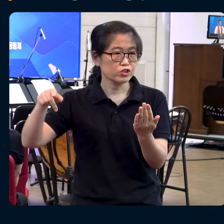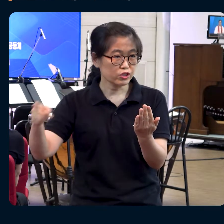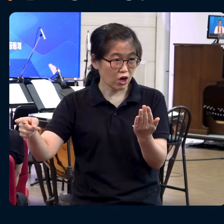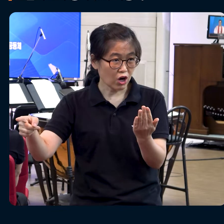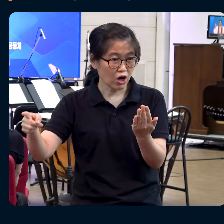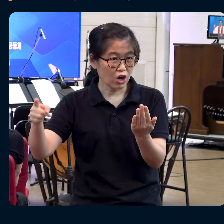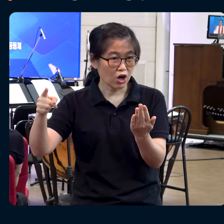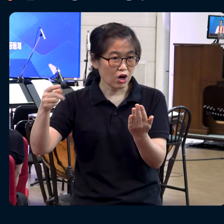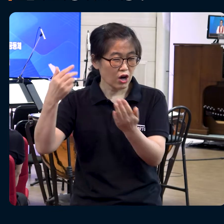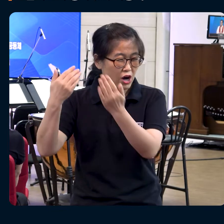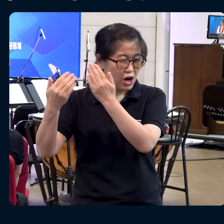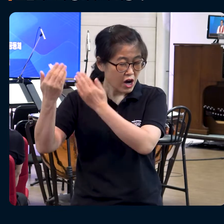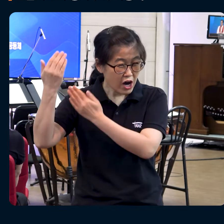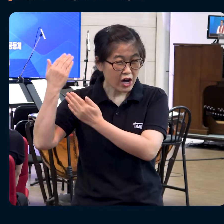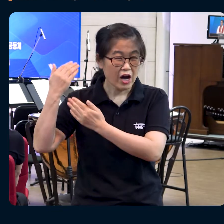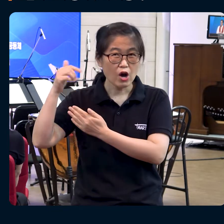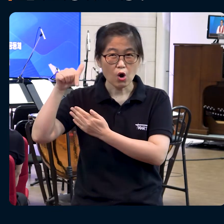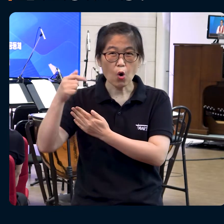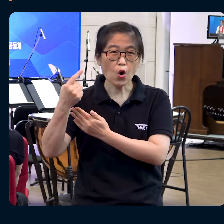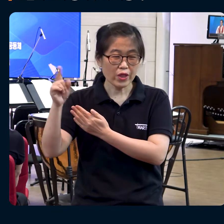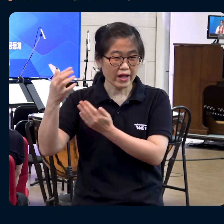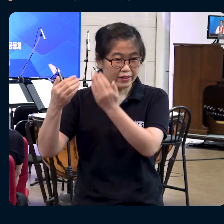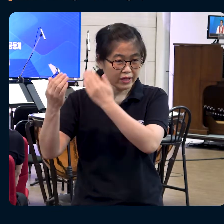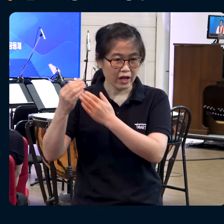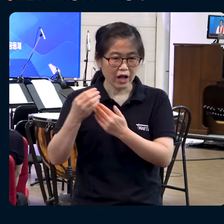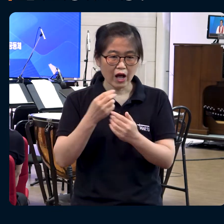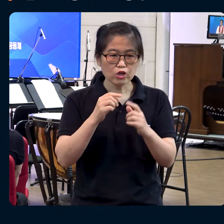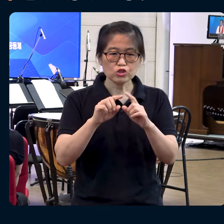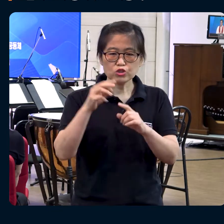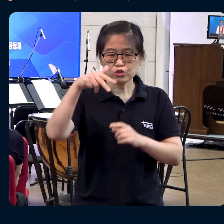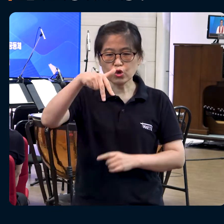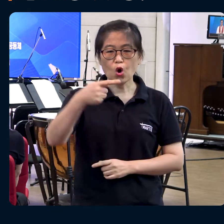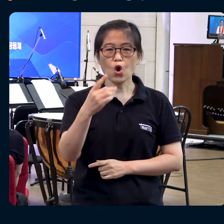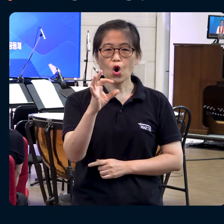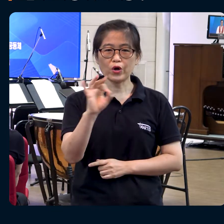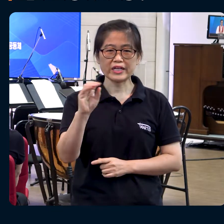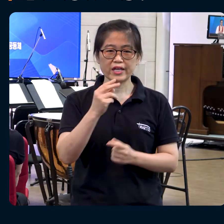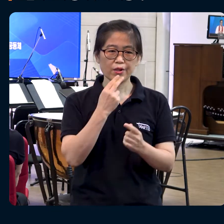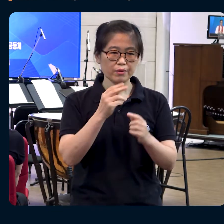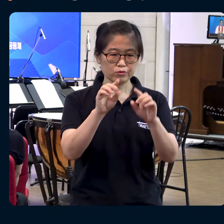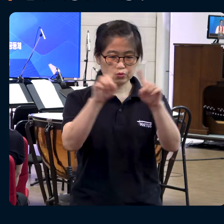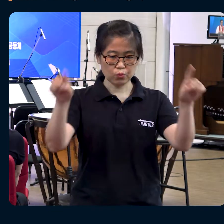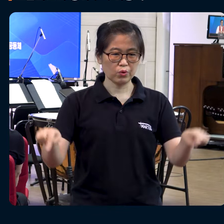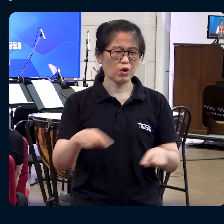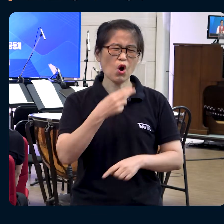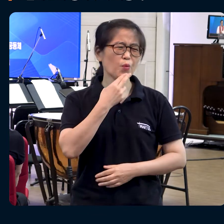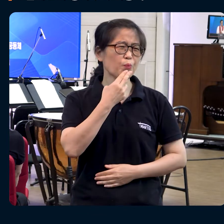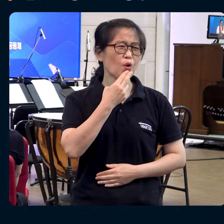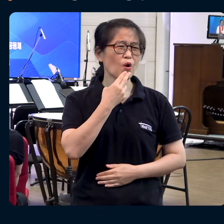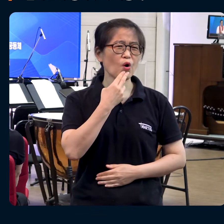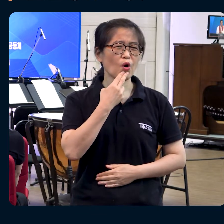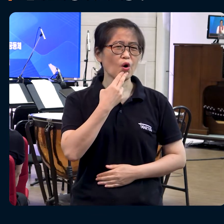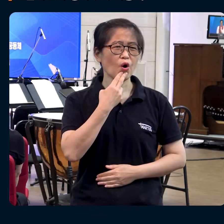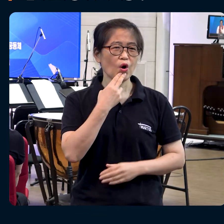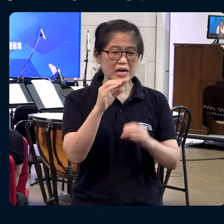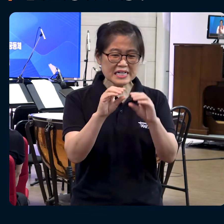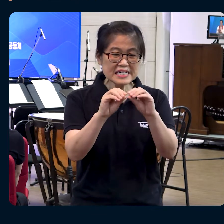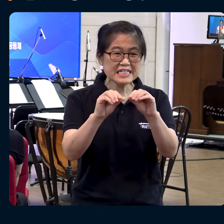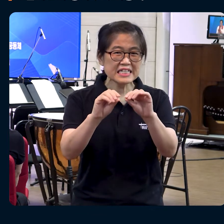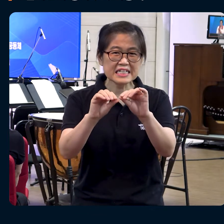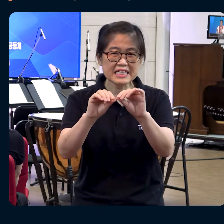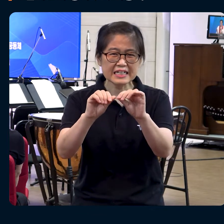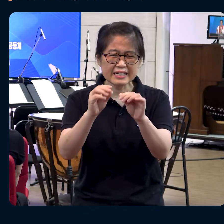얘기냐, 이 고대 아시리아, 수메르 이 나라들은요 종이가 없었어요. 그래서 어떻게 했냐면요,